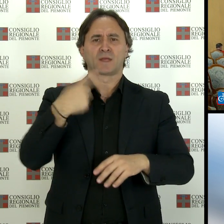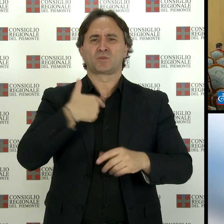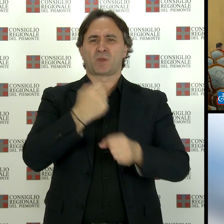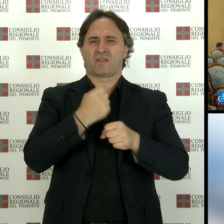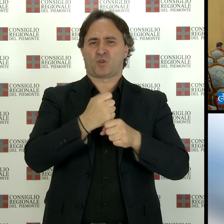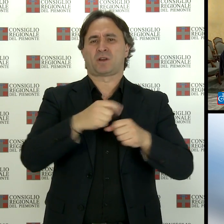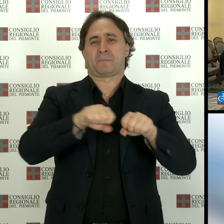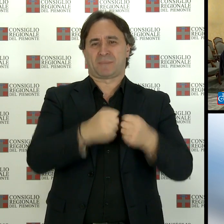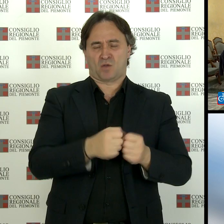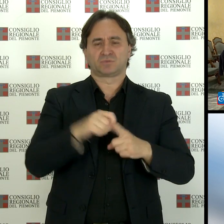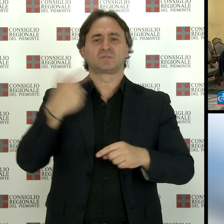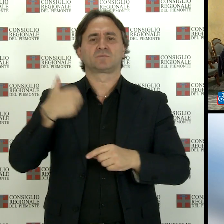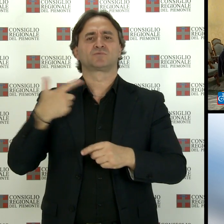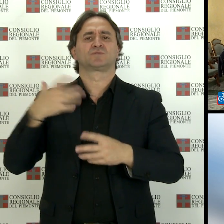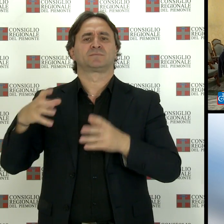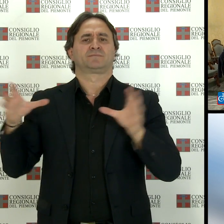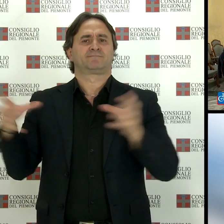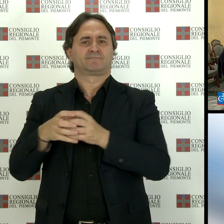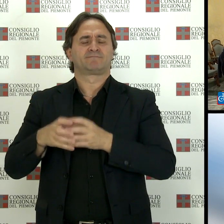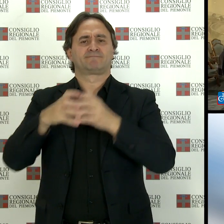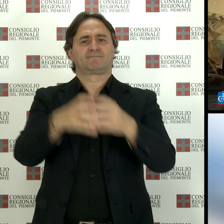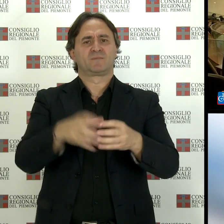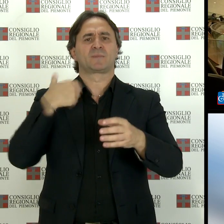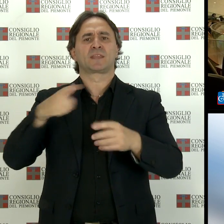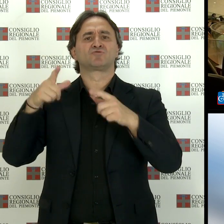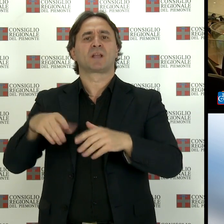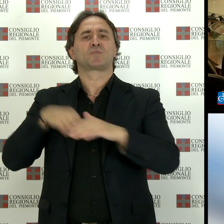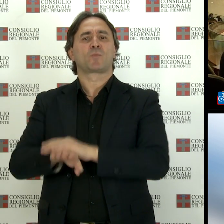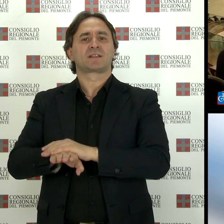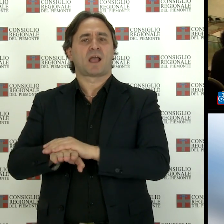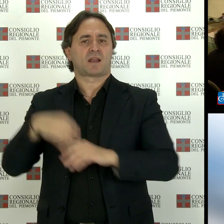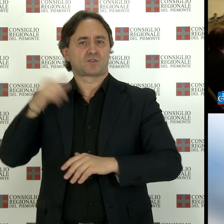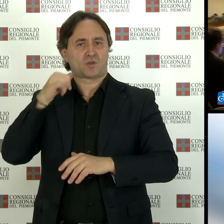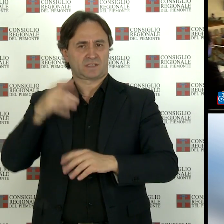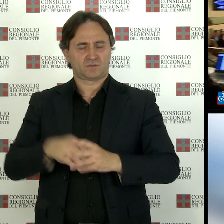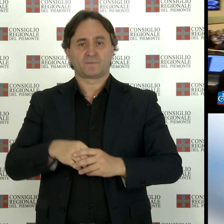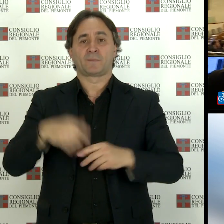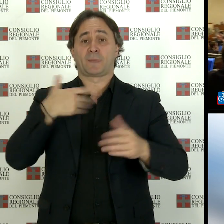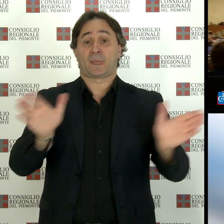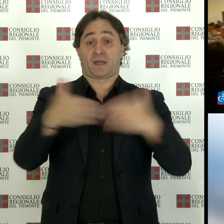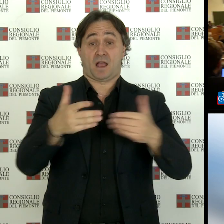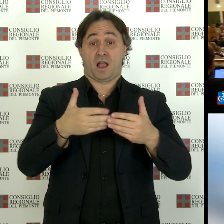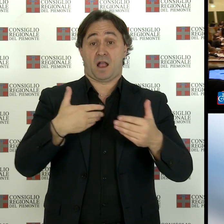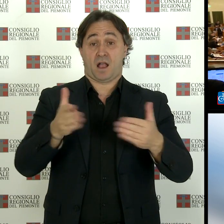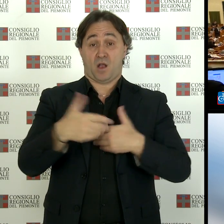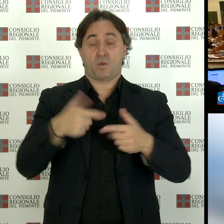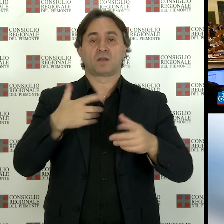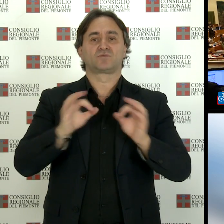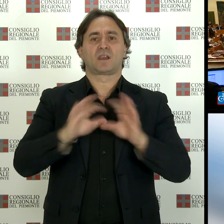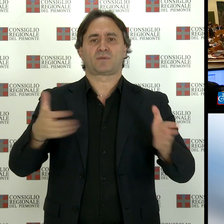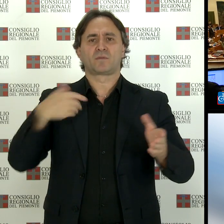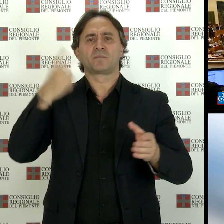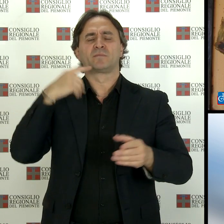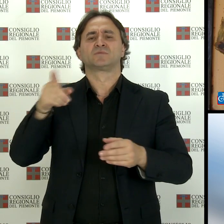una delegazione sindacale della città metropolitana di Torino. Nel pomeriggio l'Aula ha deliberato all'unanimità la modifica dello statuto